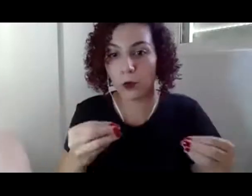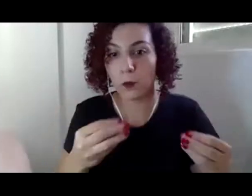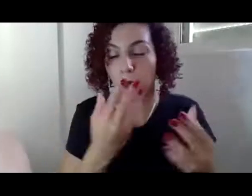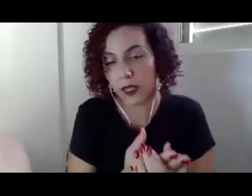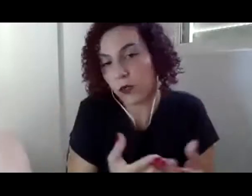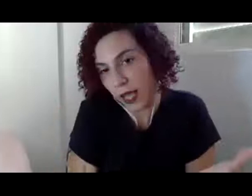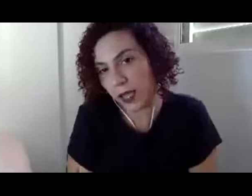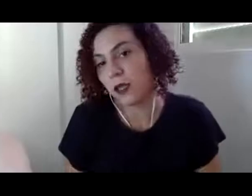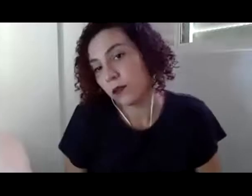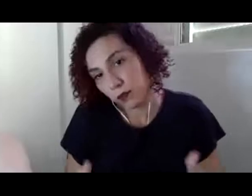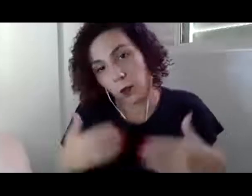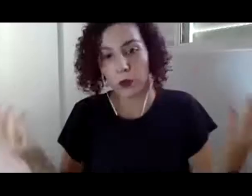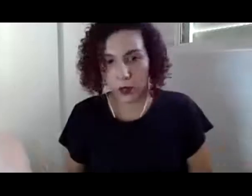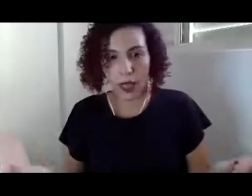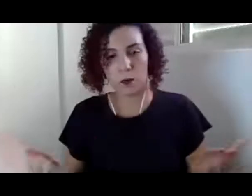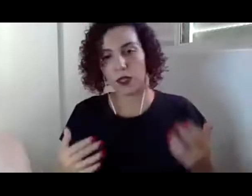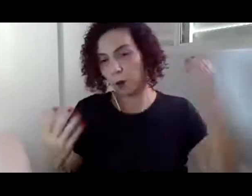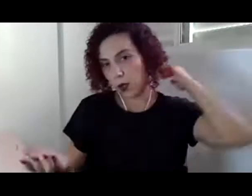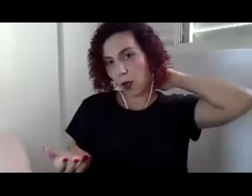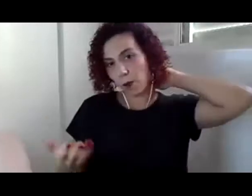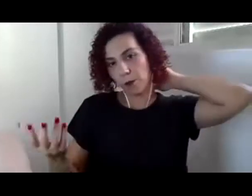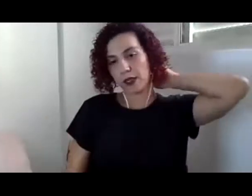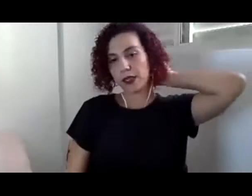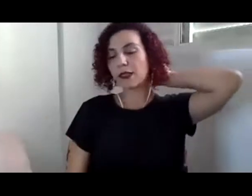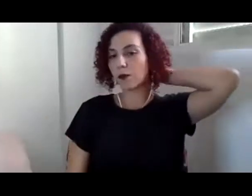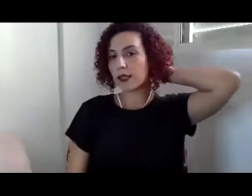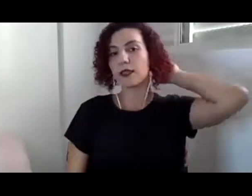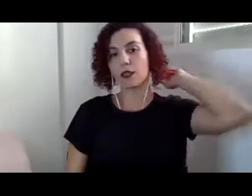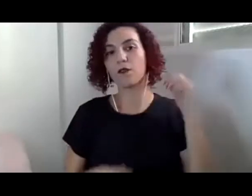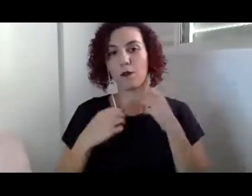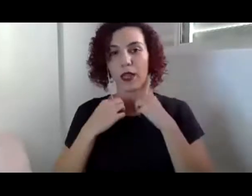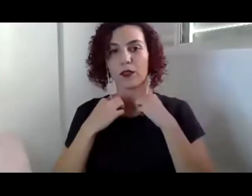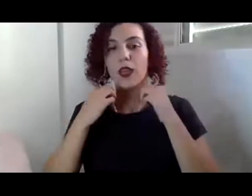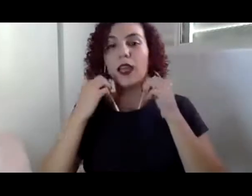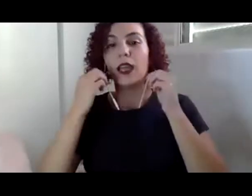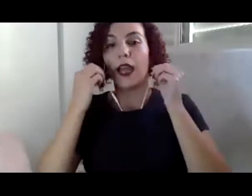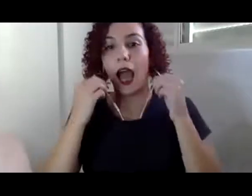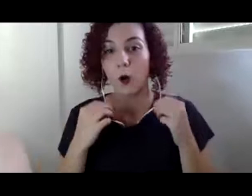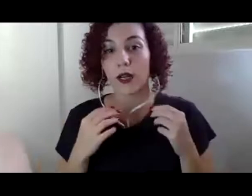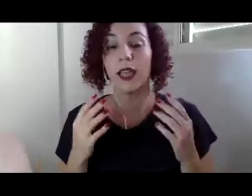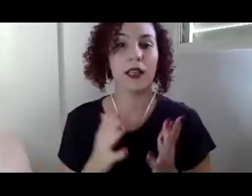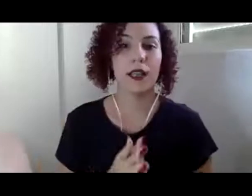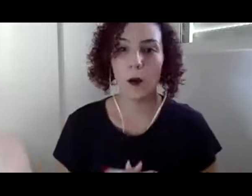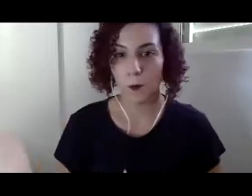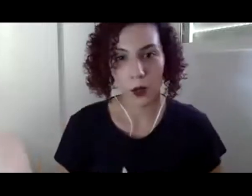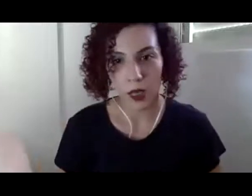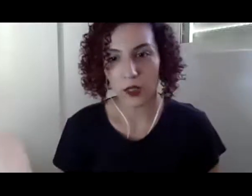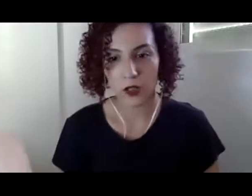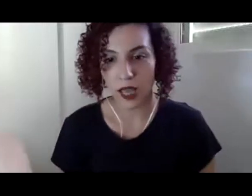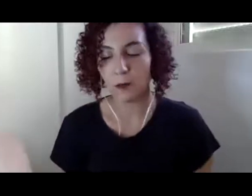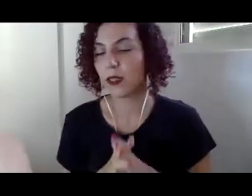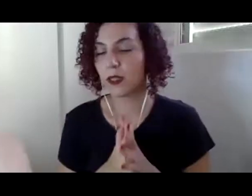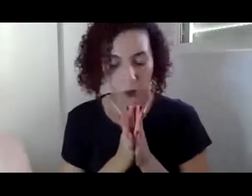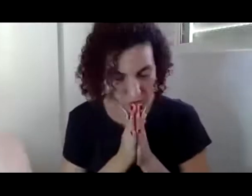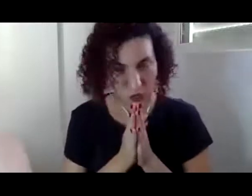é muito preso, né, no português mesmo, porque é uma representação das letras do alfabeto. Agora, ele não é